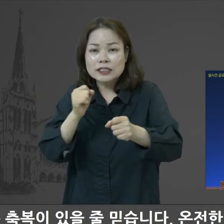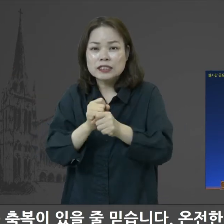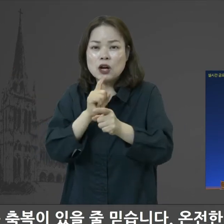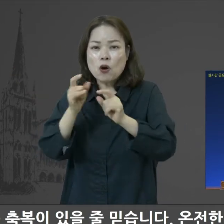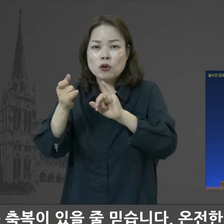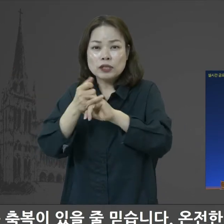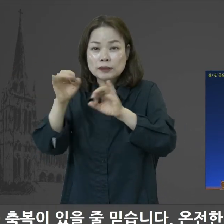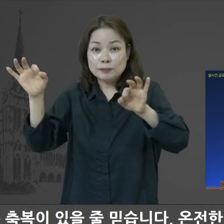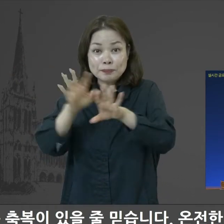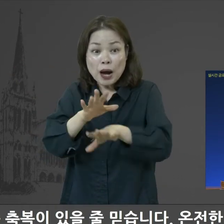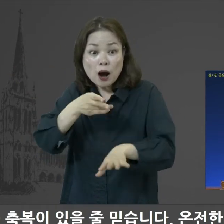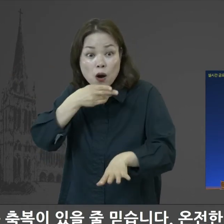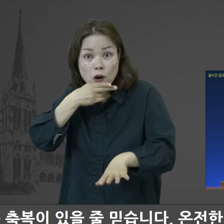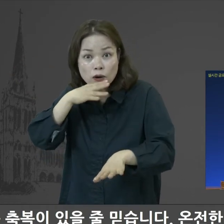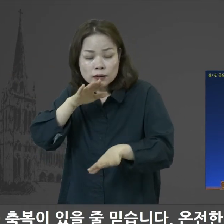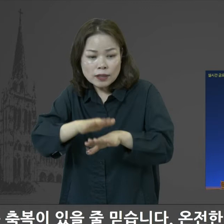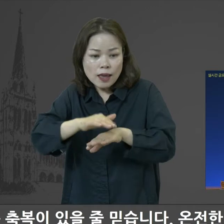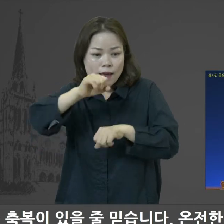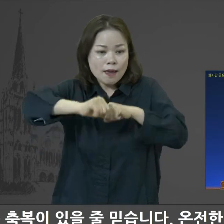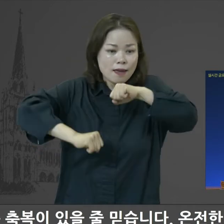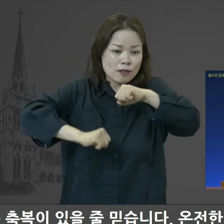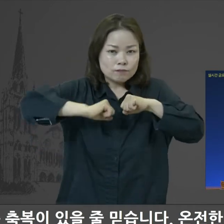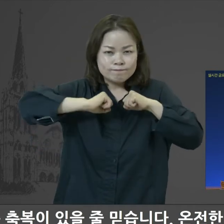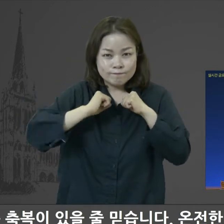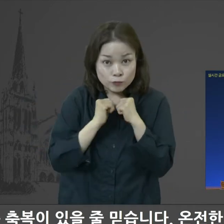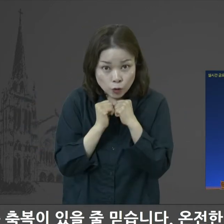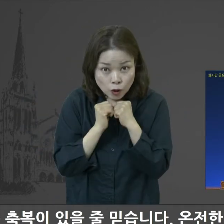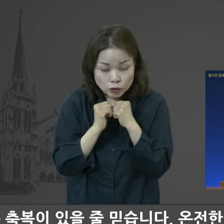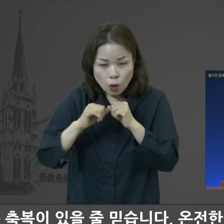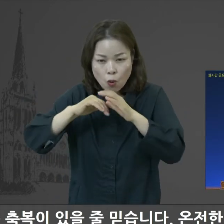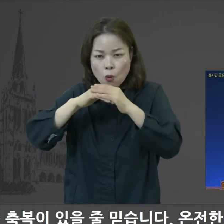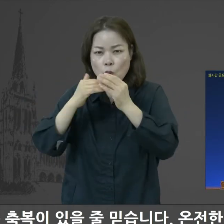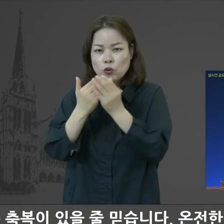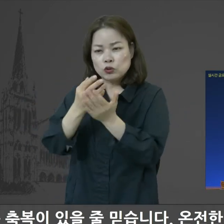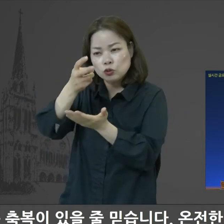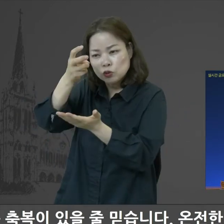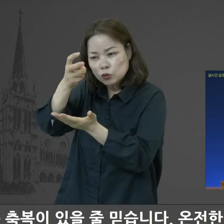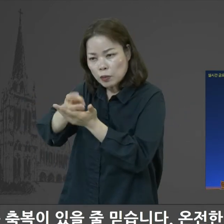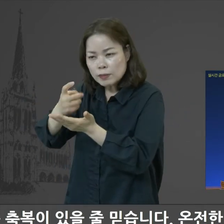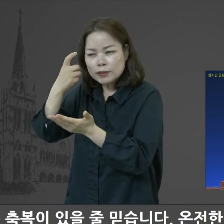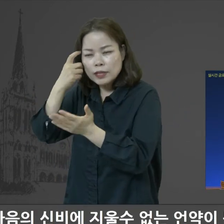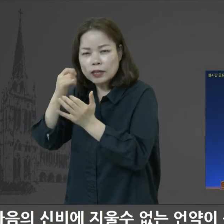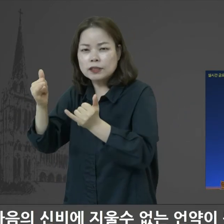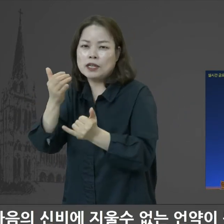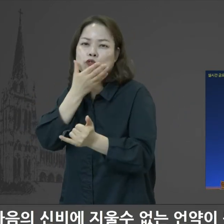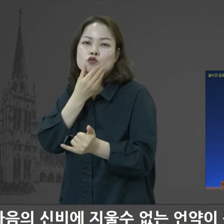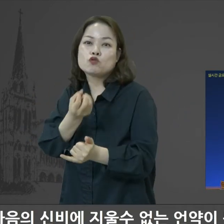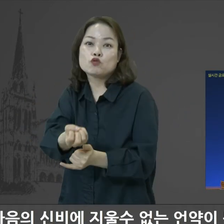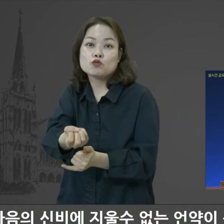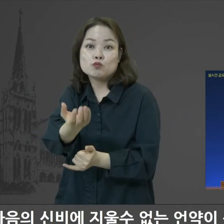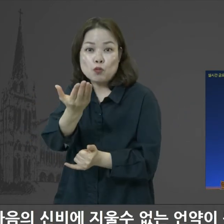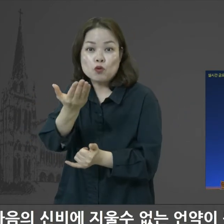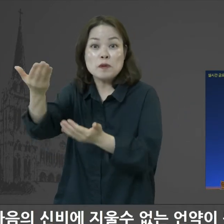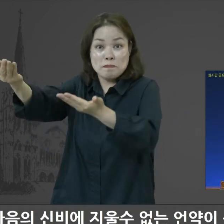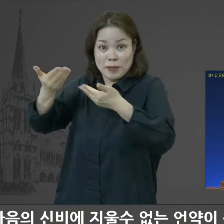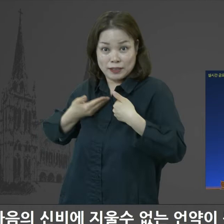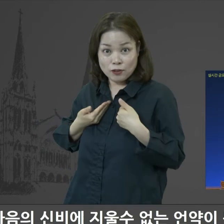지워지지 않기 때문에 행동으로 옮겨지는 것처럼 온전한 율법을 바라보는 자들이 그런 축복을 받는다 얘기한